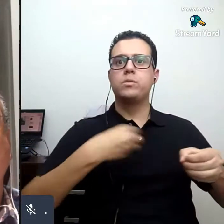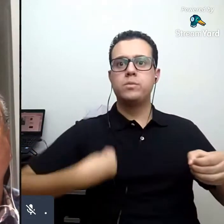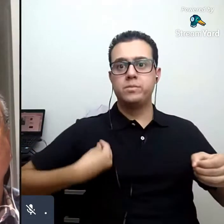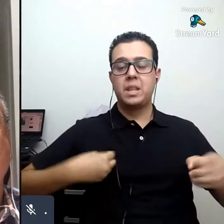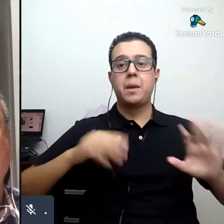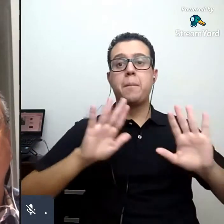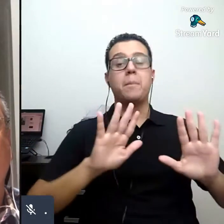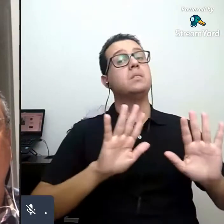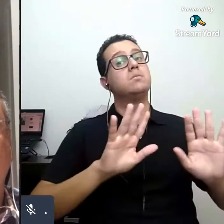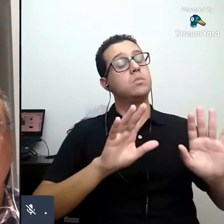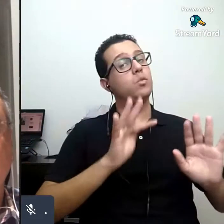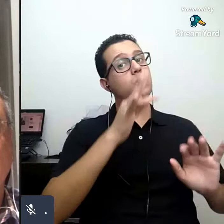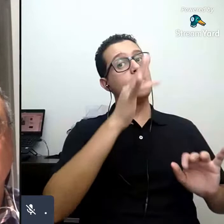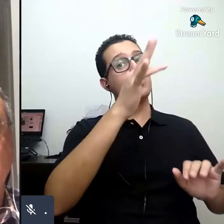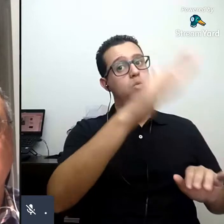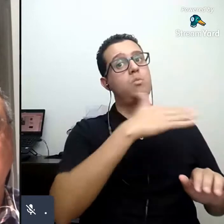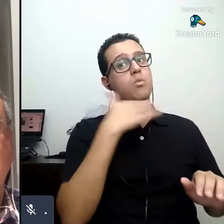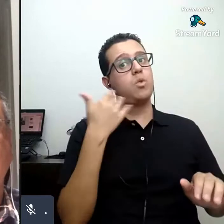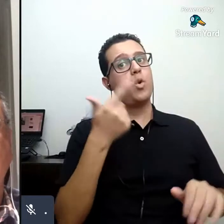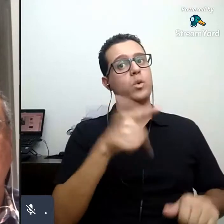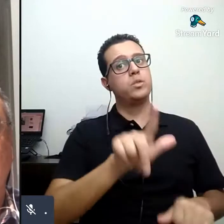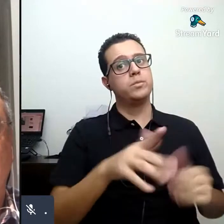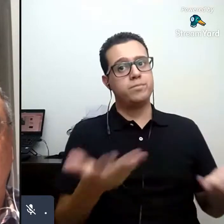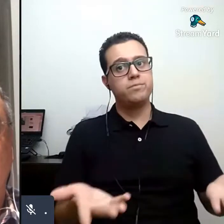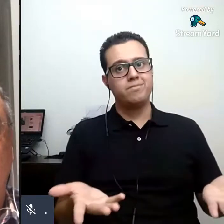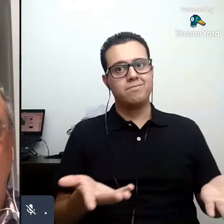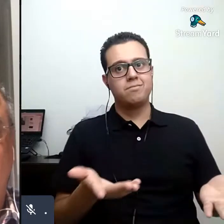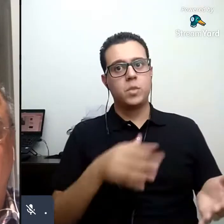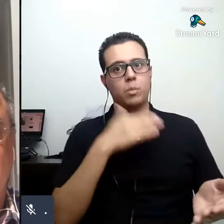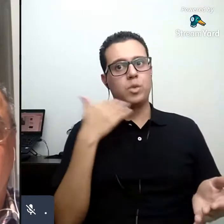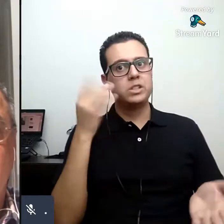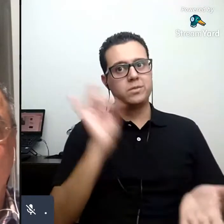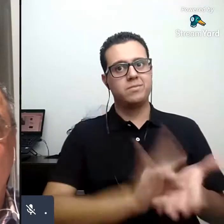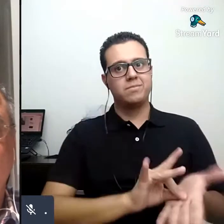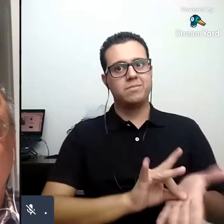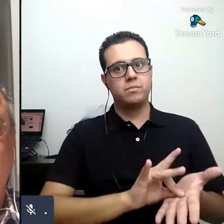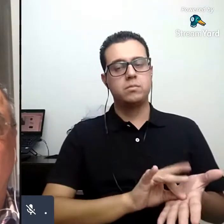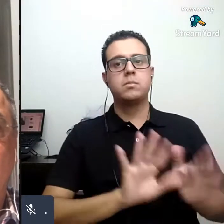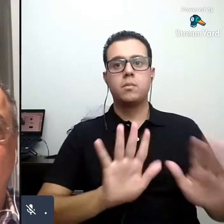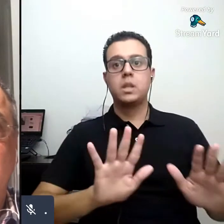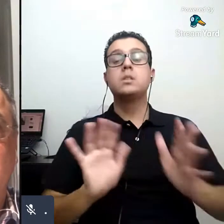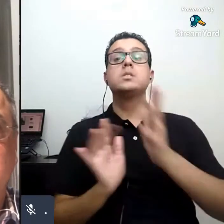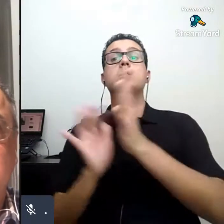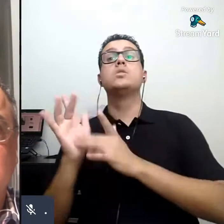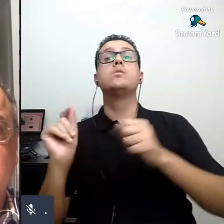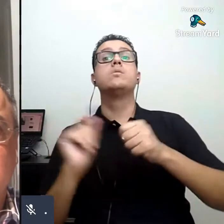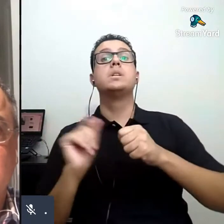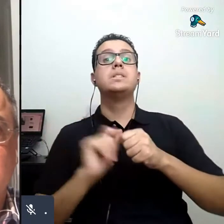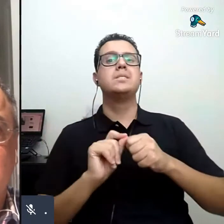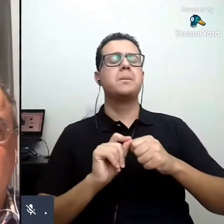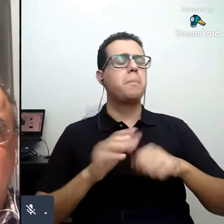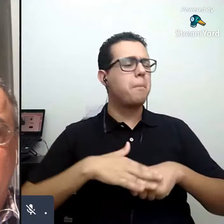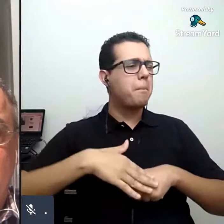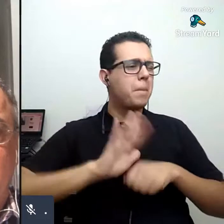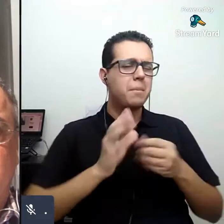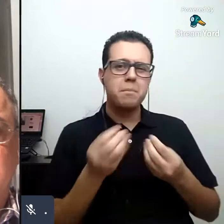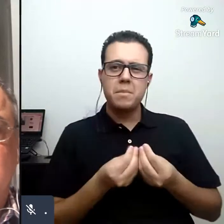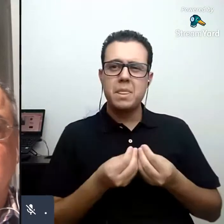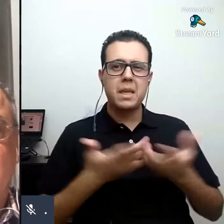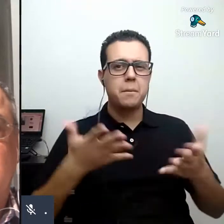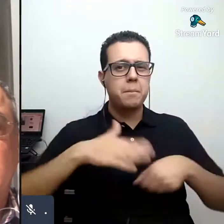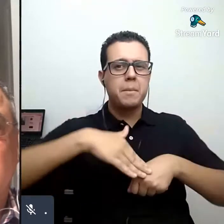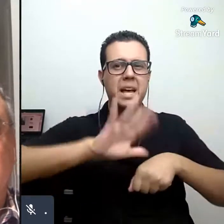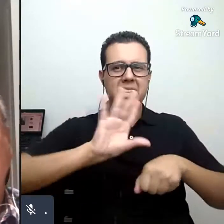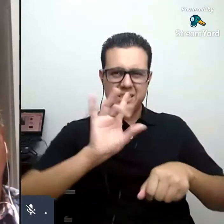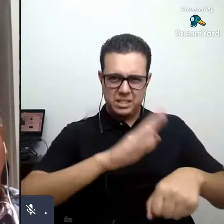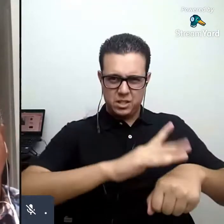novo. O que Jesus fez é um milagre maior do que a cura. É fazer